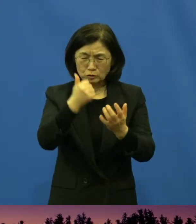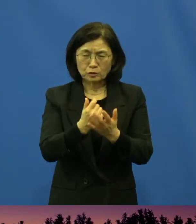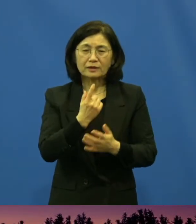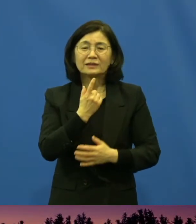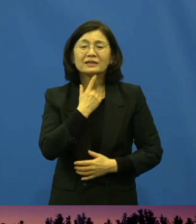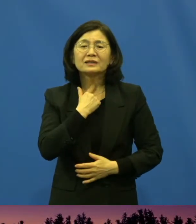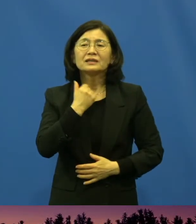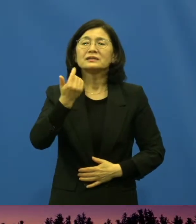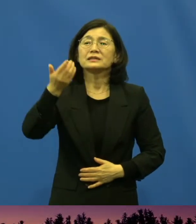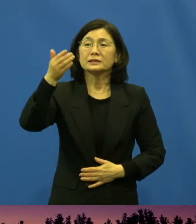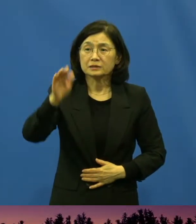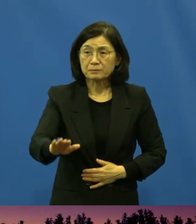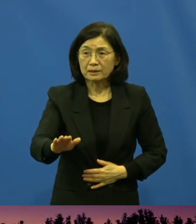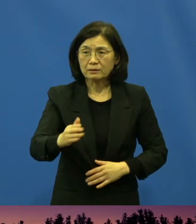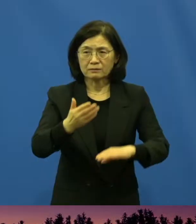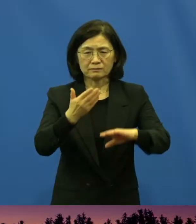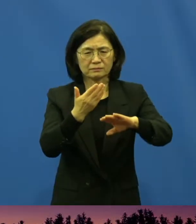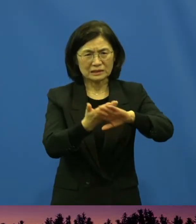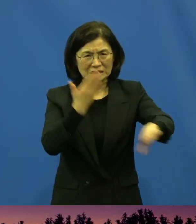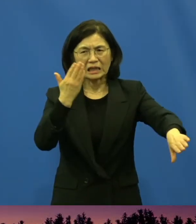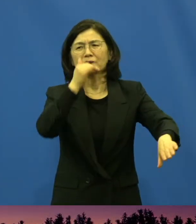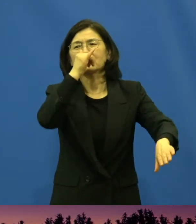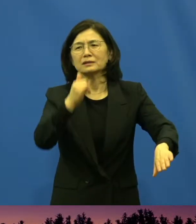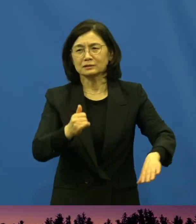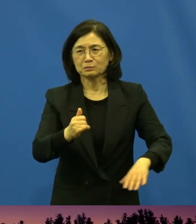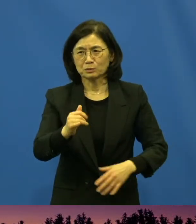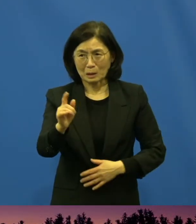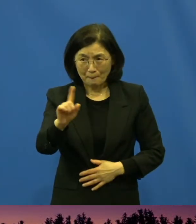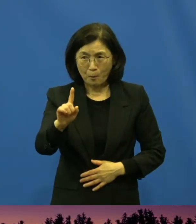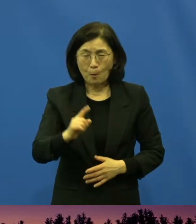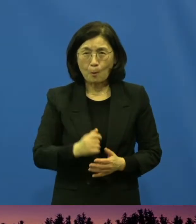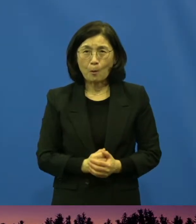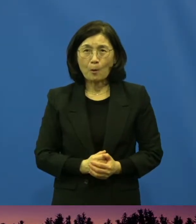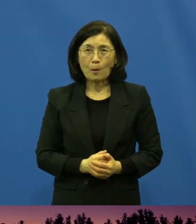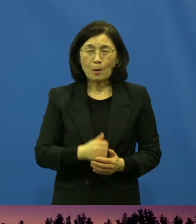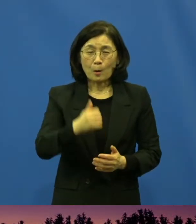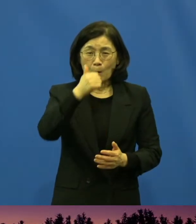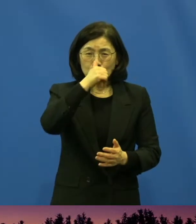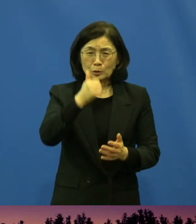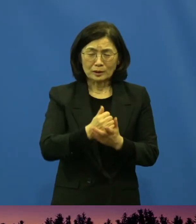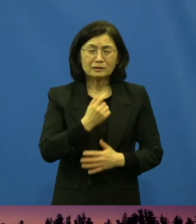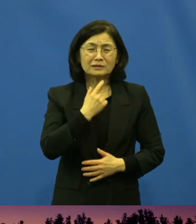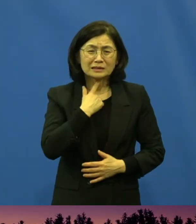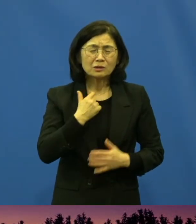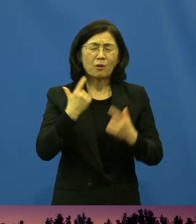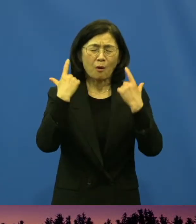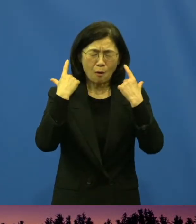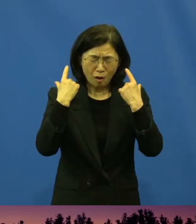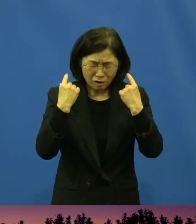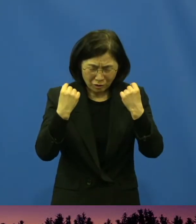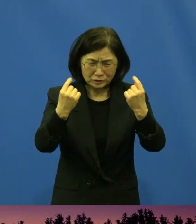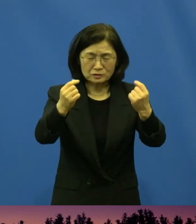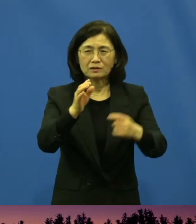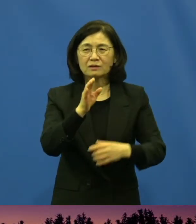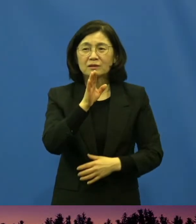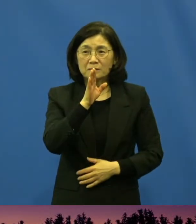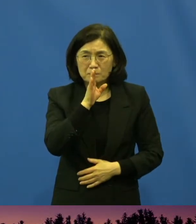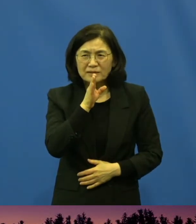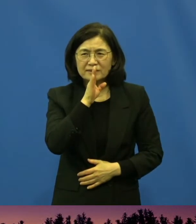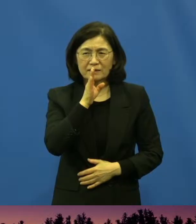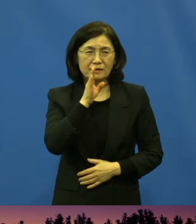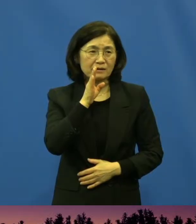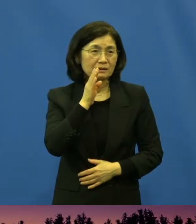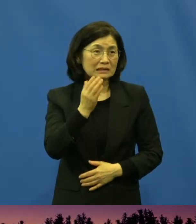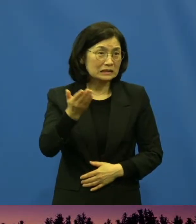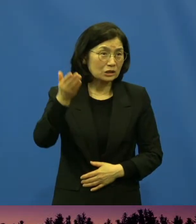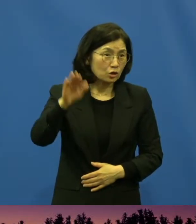차이점을 알아야 돼요, 여러분. 이 차이점을 알아야 돼요. 죄를 짓긴 해요. 여전히 짓지만